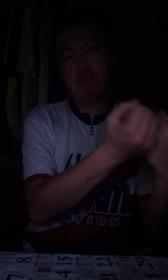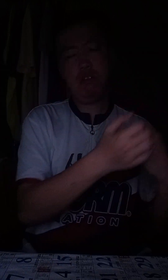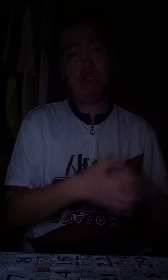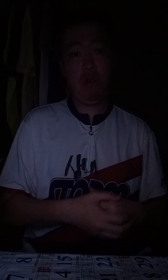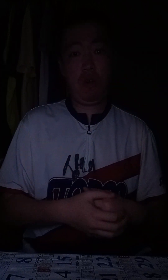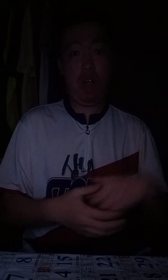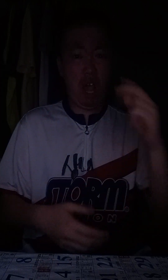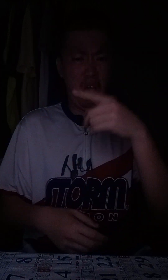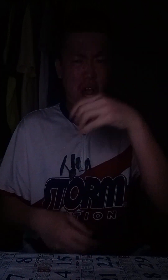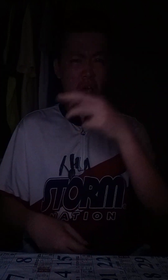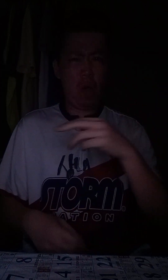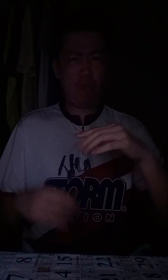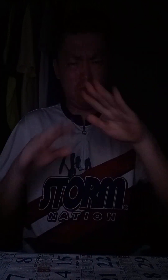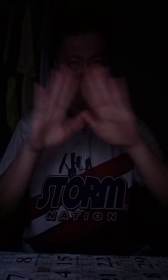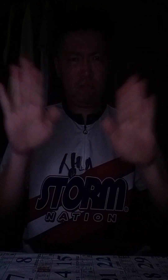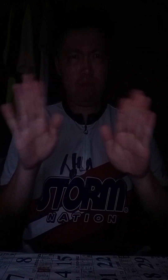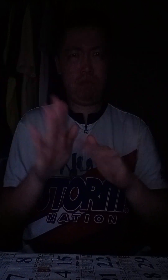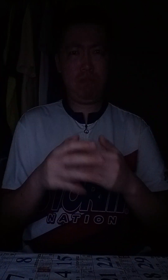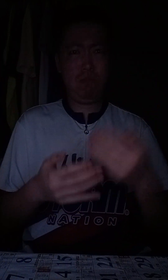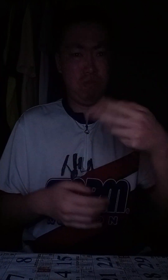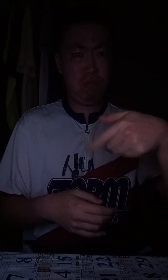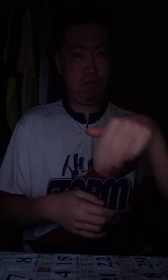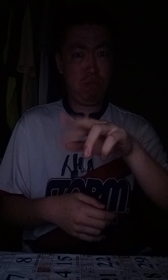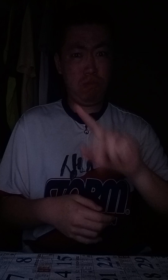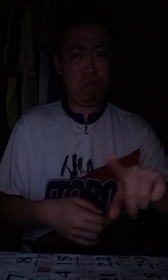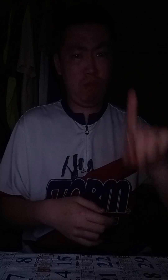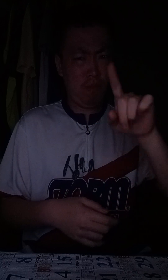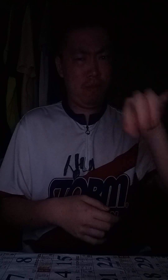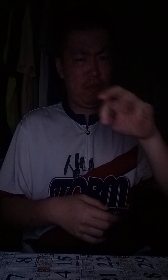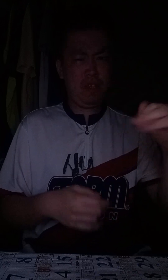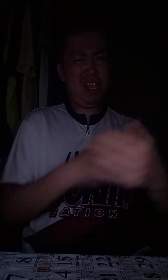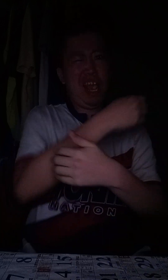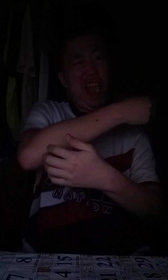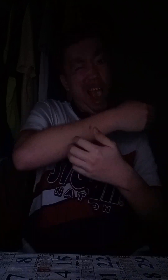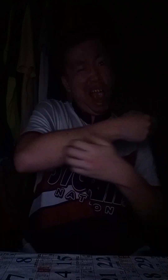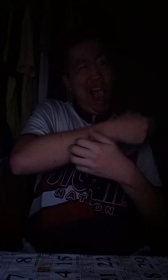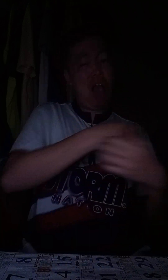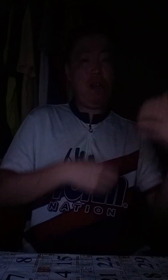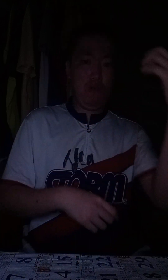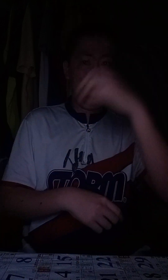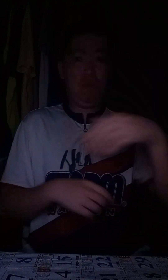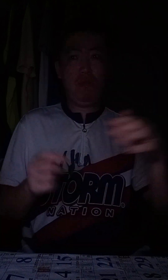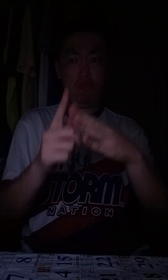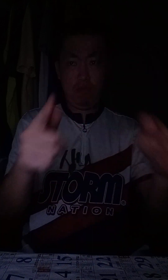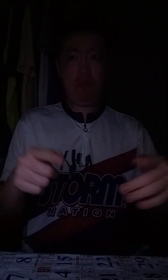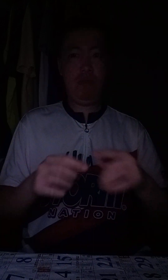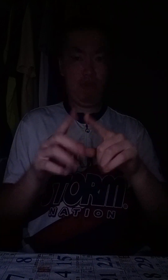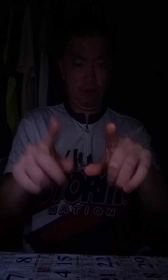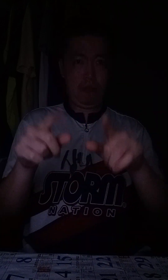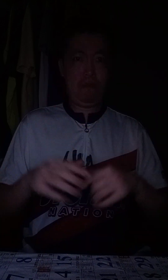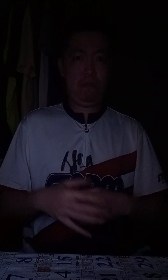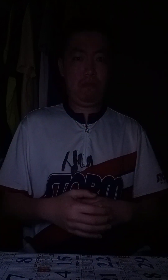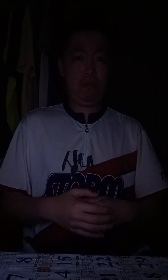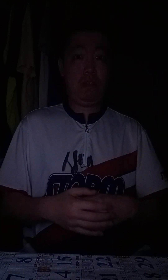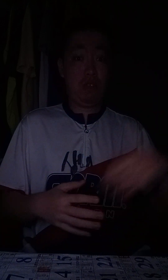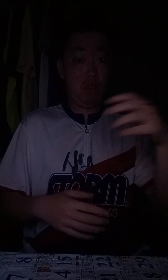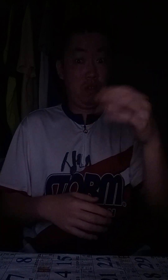한 명은 간신히 빠져나갔지만 다른 한 명은 팔이 낀 채 그대로 전동차가 출발했습니다. 그 사람은